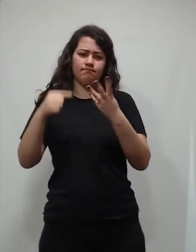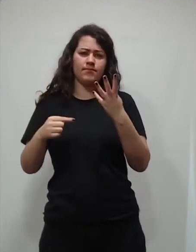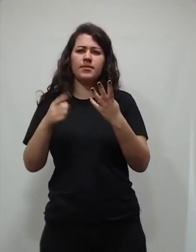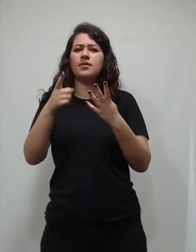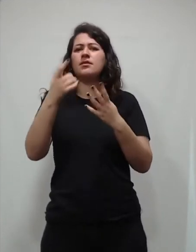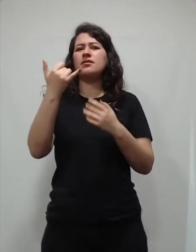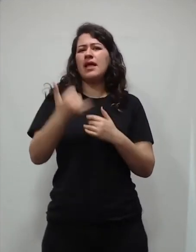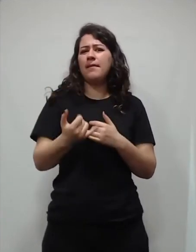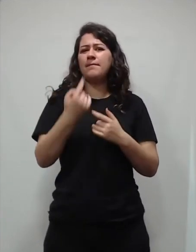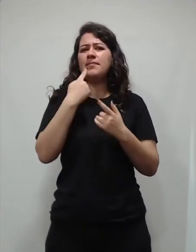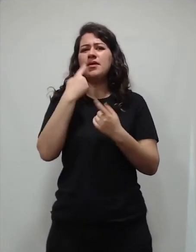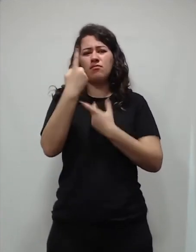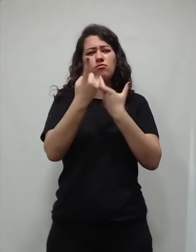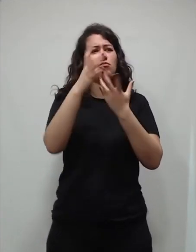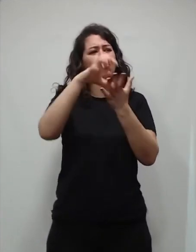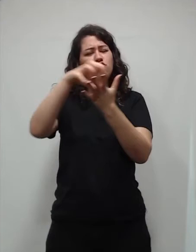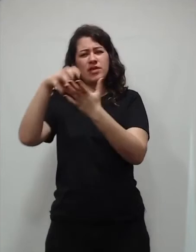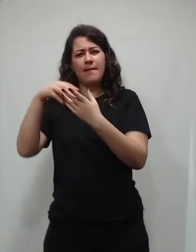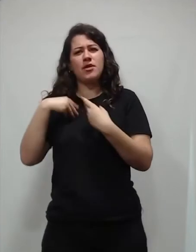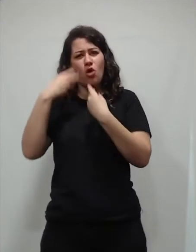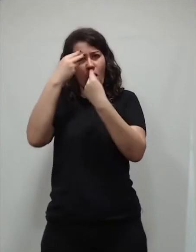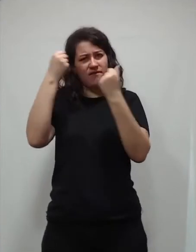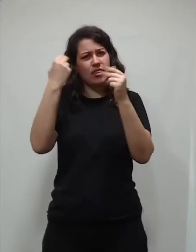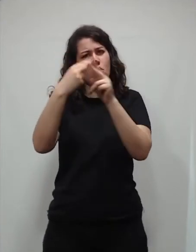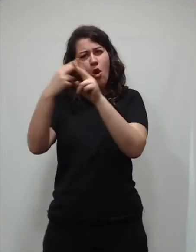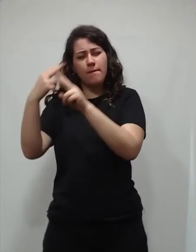y quizá me estoy olvidando de muchas.